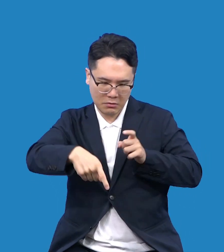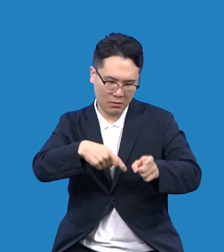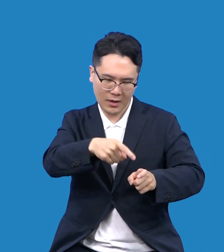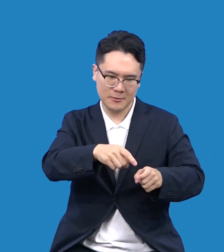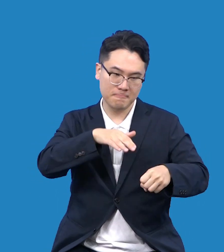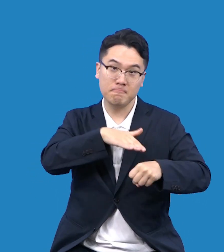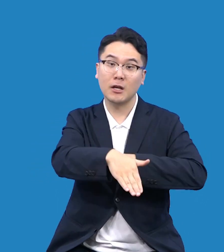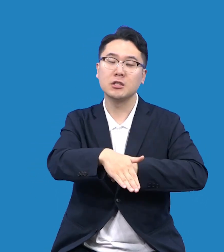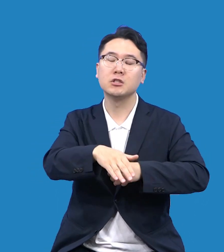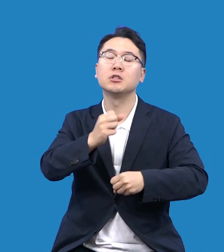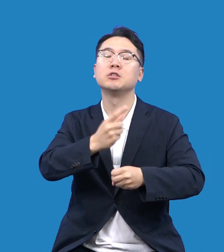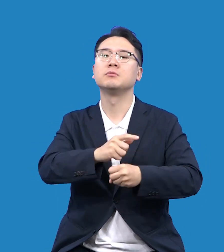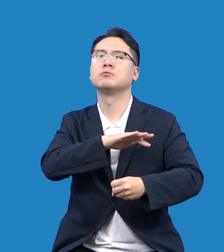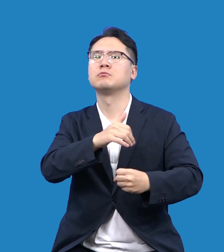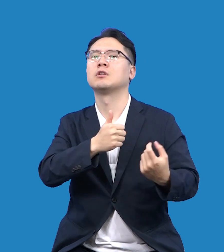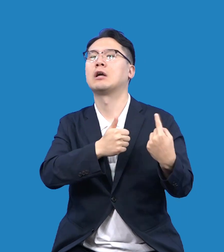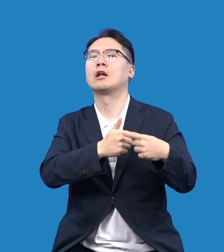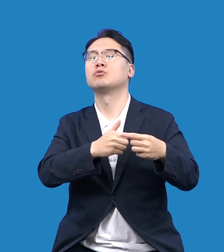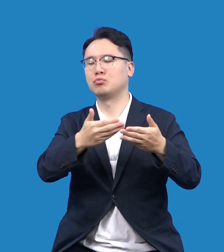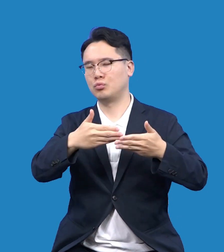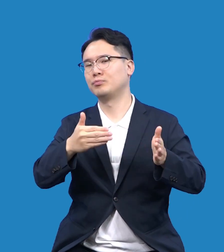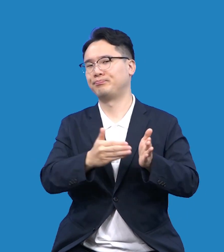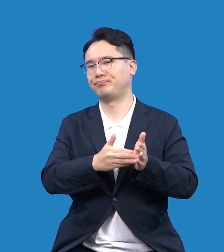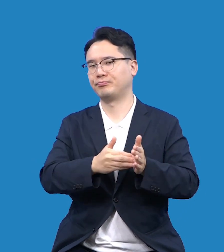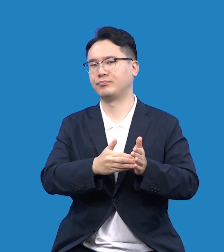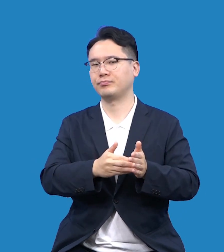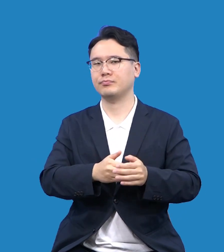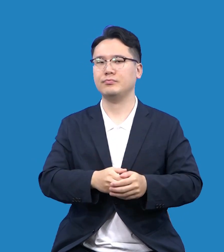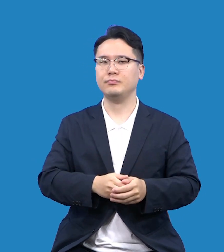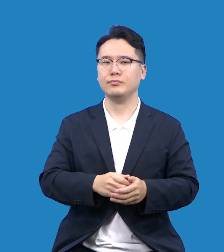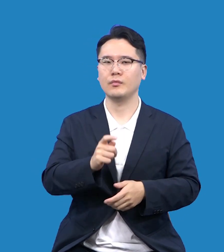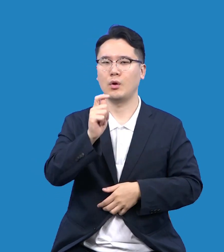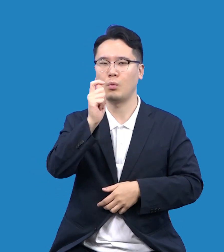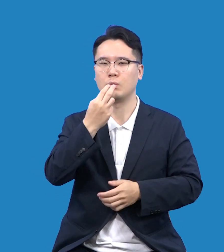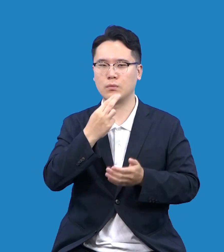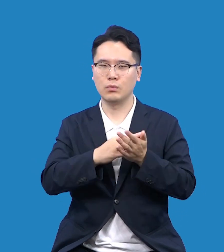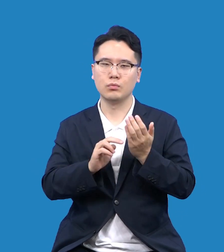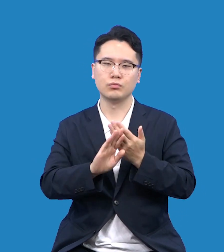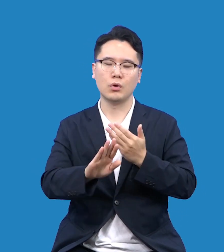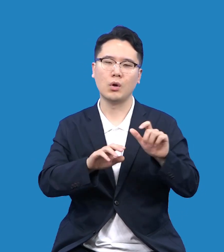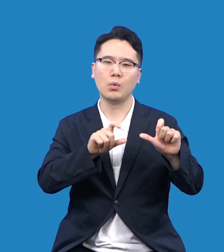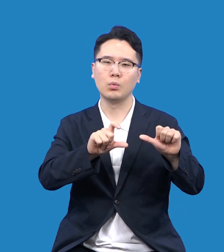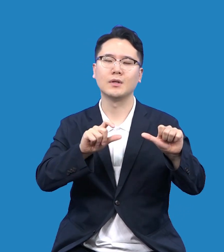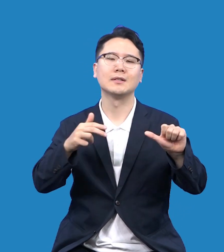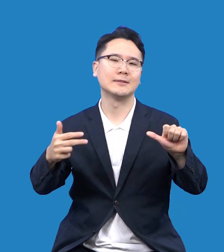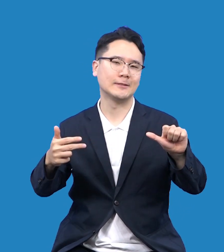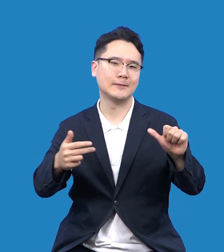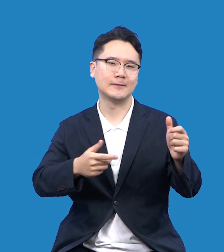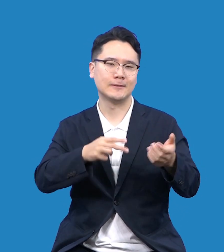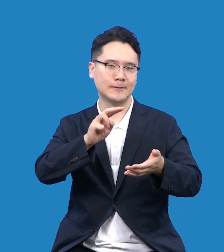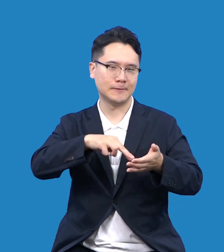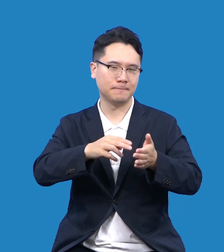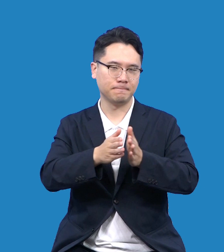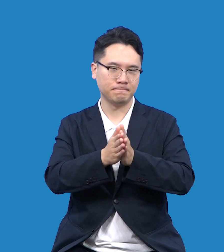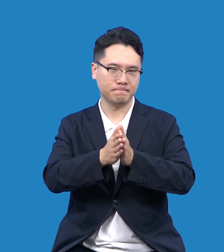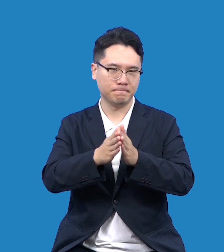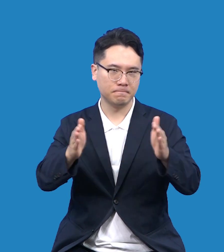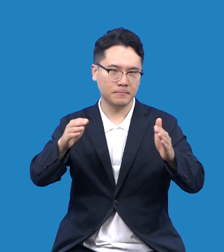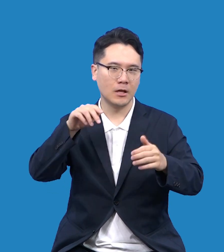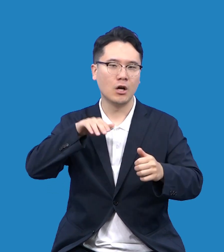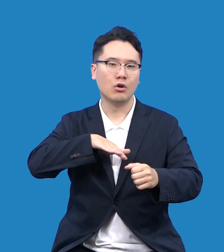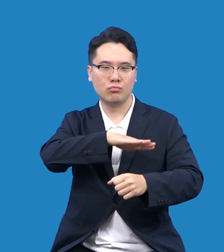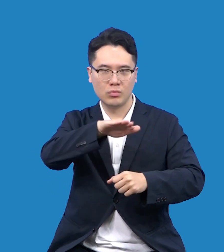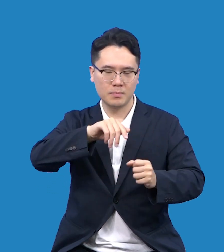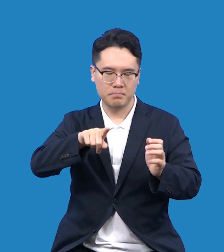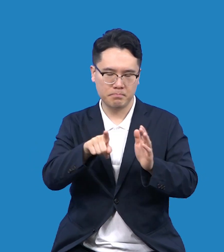않았습니까? 고린도후서 5장 7절입니다. 같이 읽겠습니다. 고린도후서 5장 7절 다 같이 시작. 이는 우리가